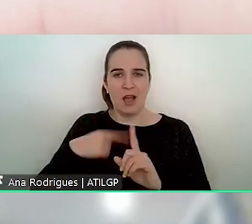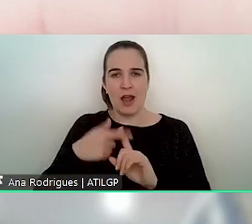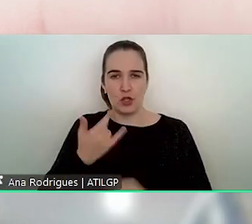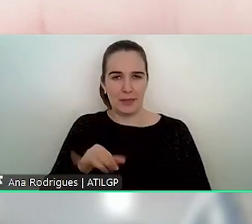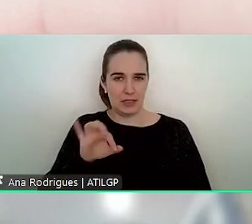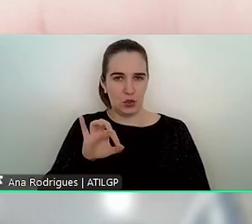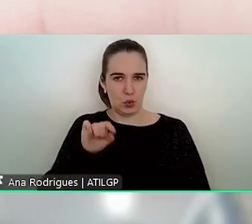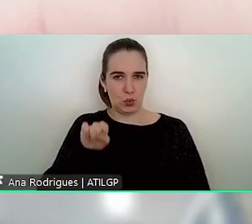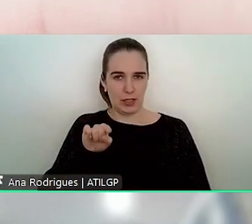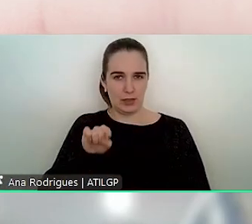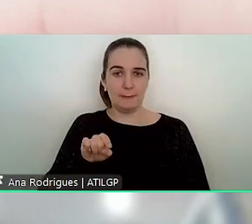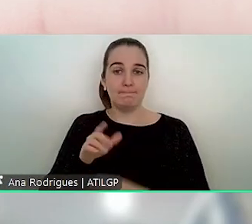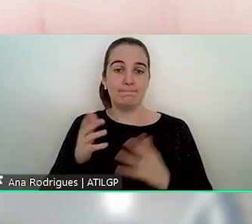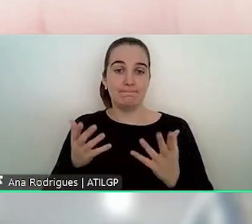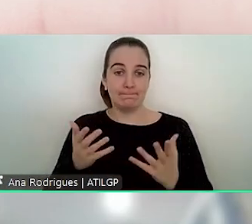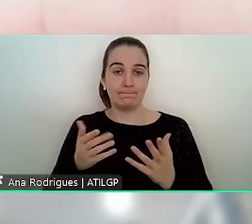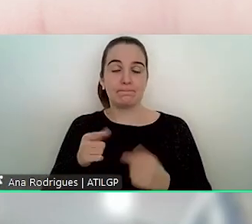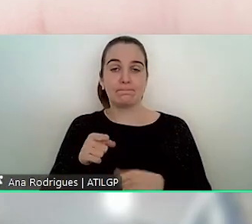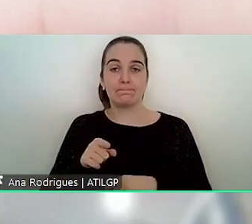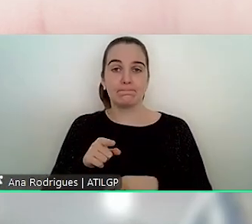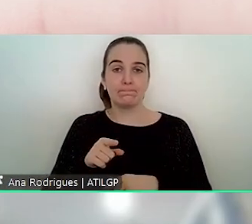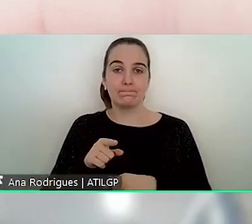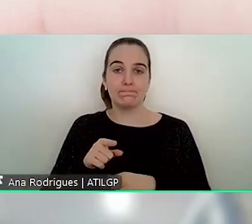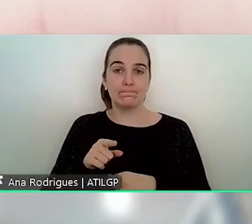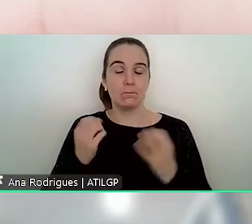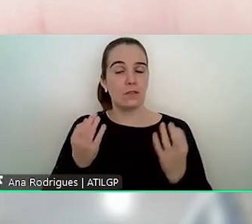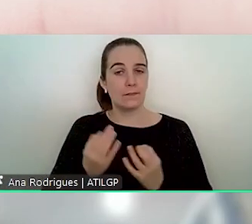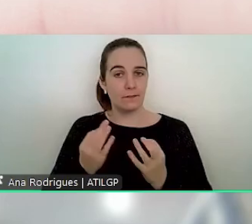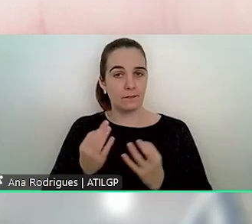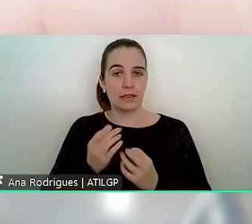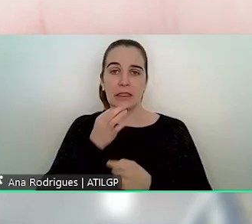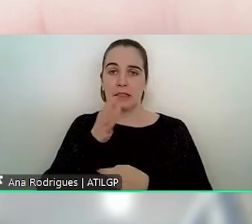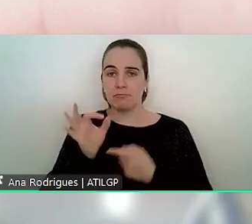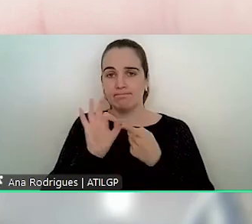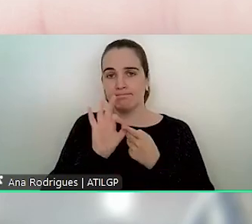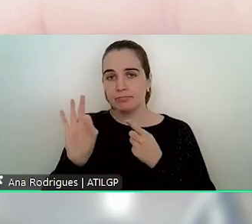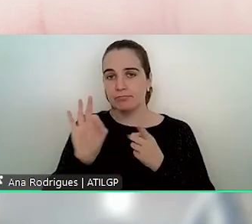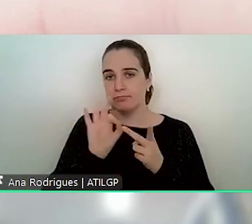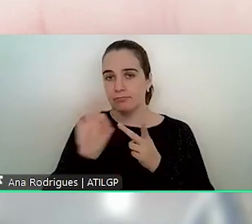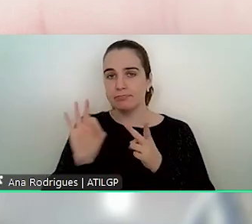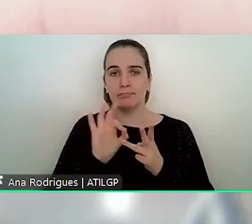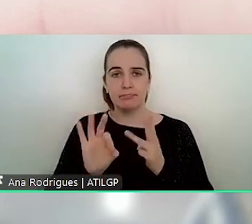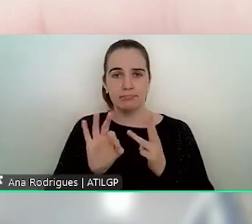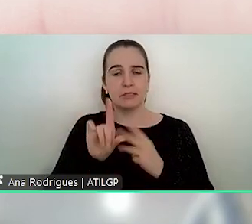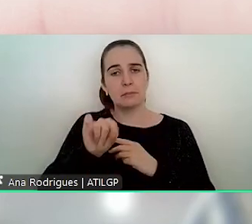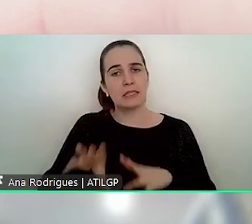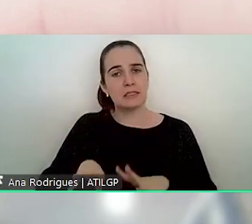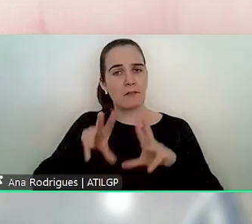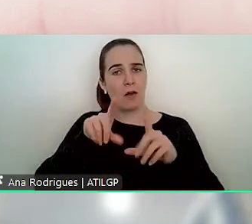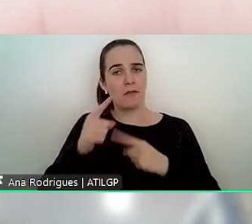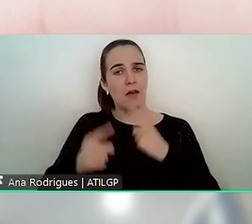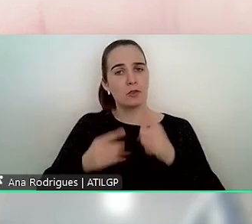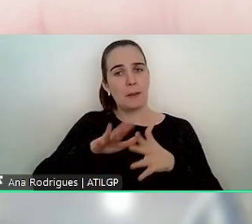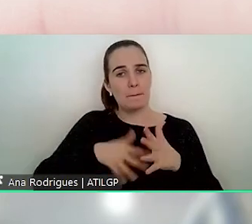aqui que se definem e desenvolvem um conjunto de planos de